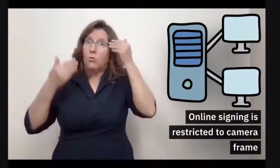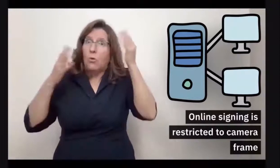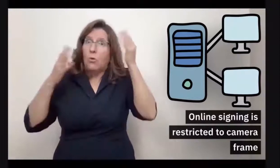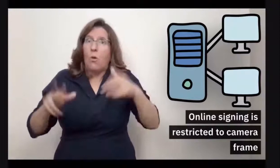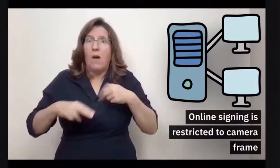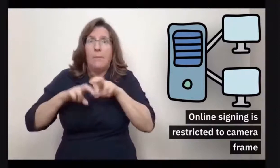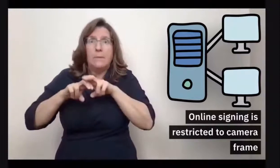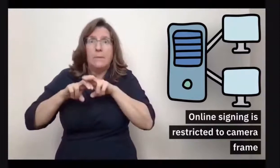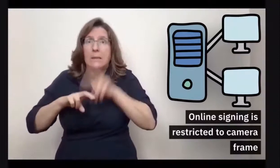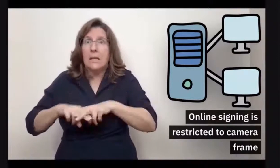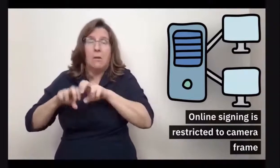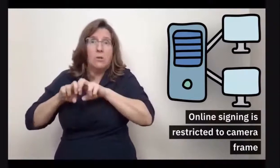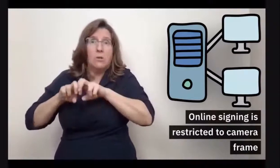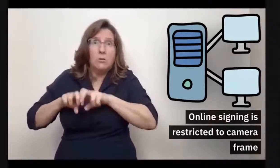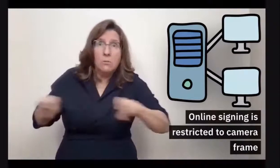queda abajo del cuadro.